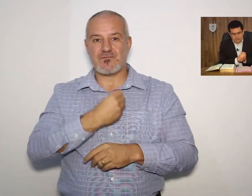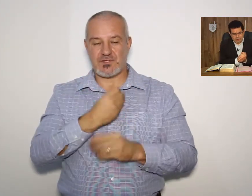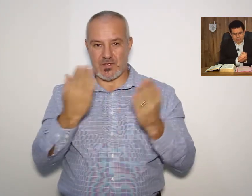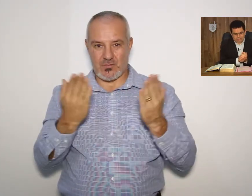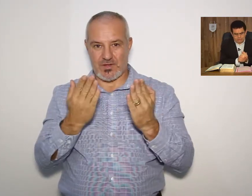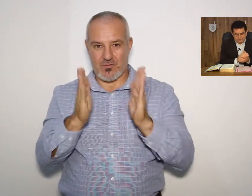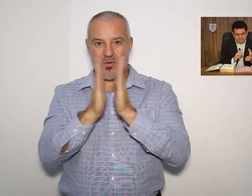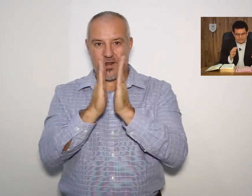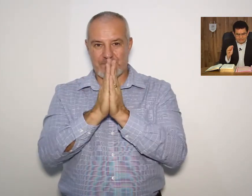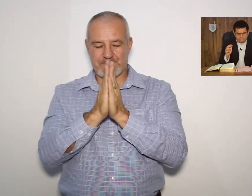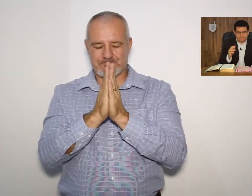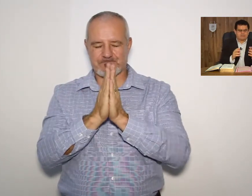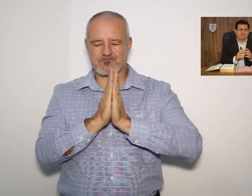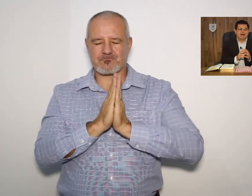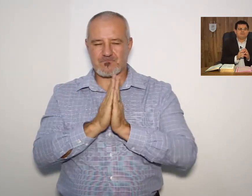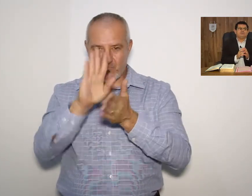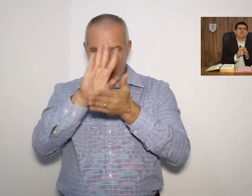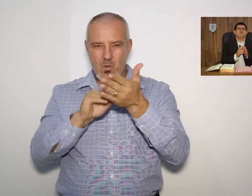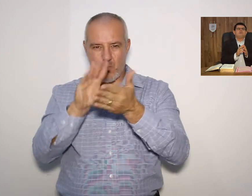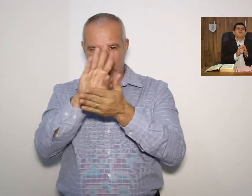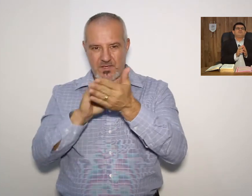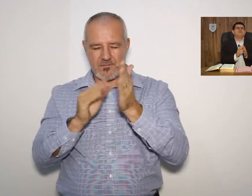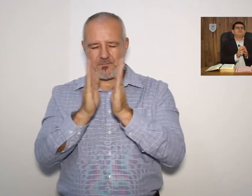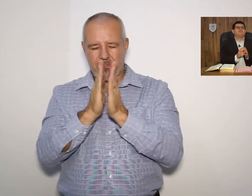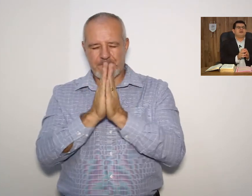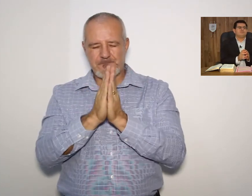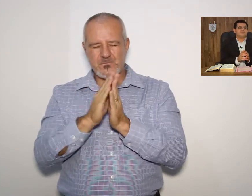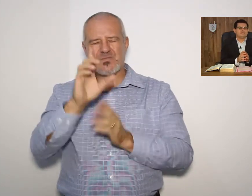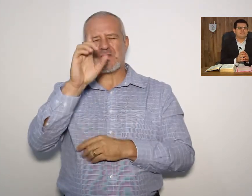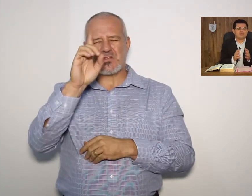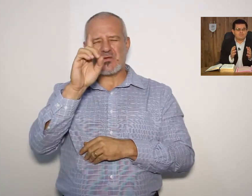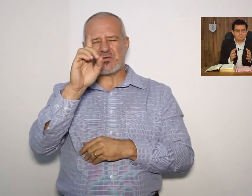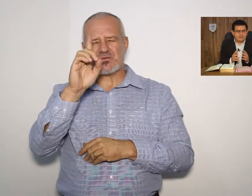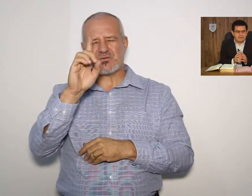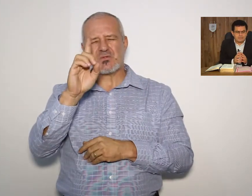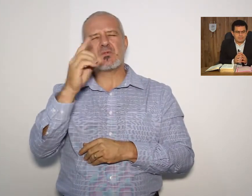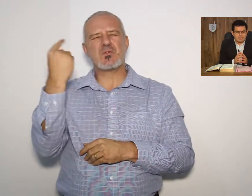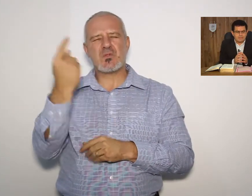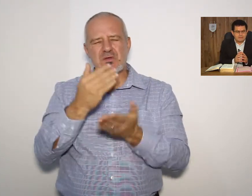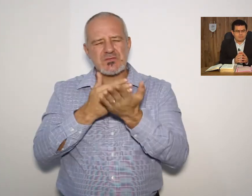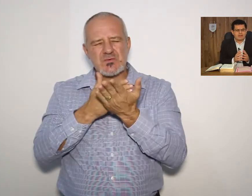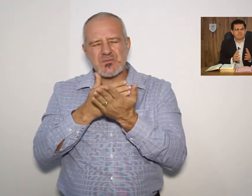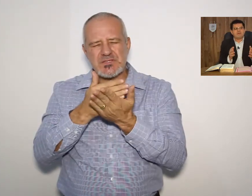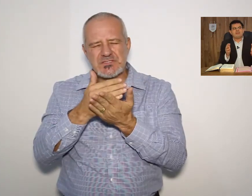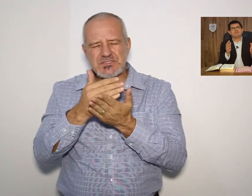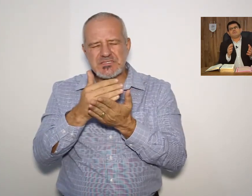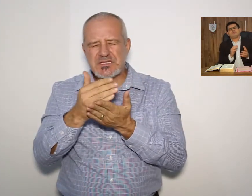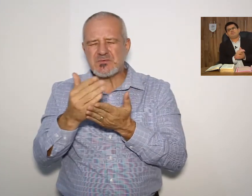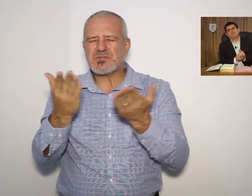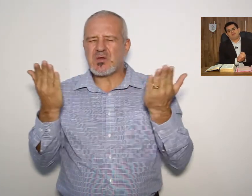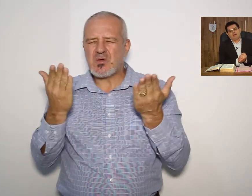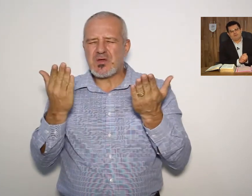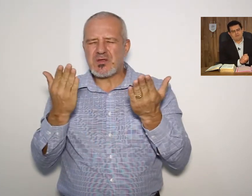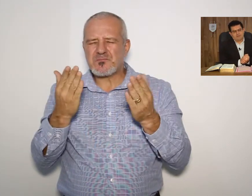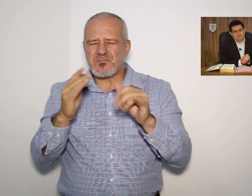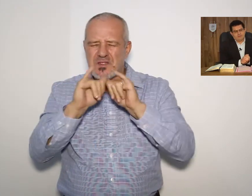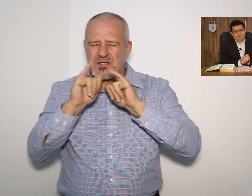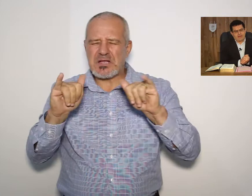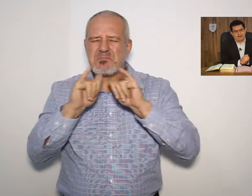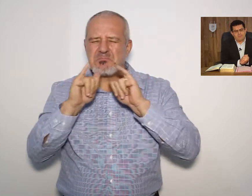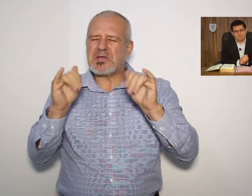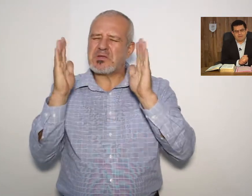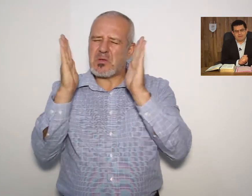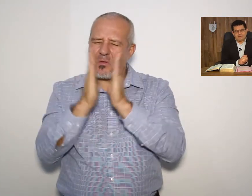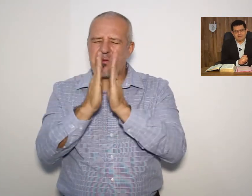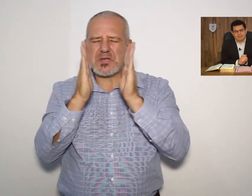graça. Ó Deus querido, Deus amado, nós iniciamos esta campanha, que é uma campanha tão especial,